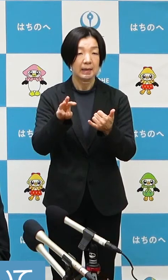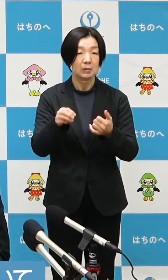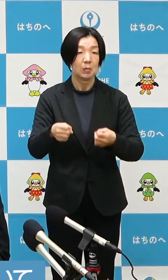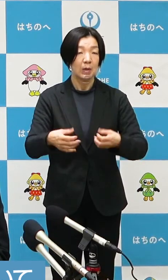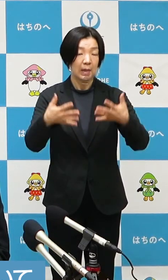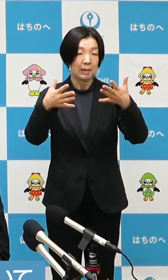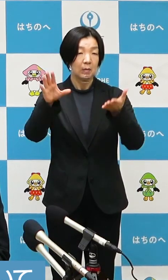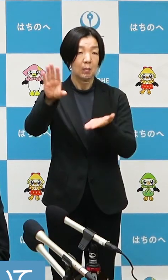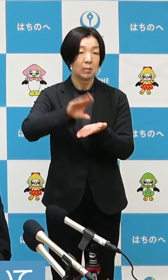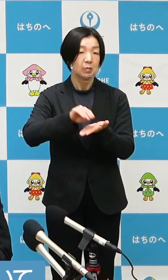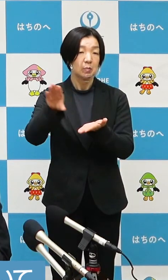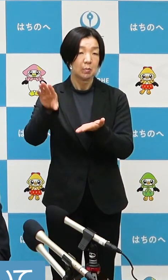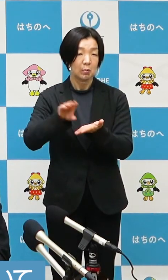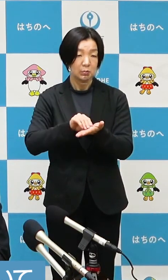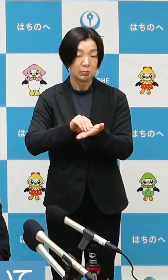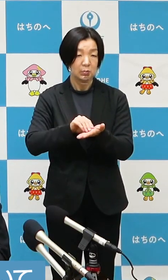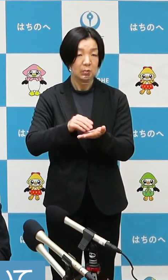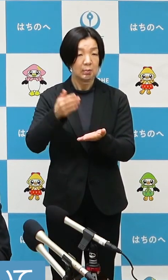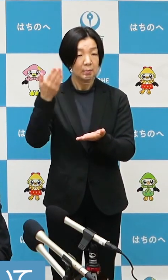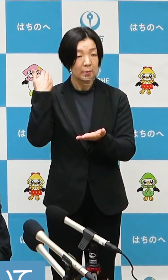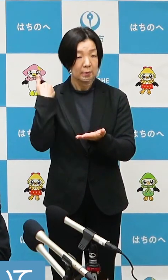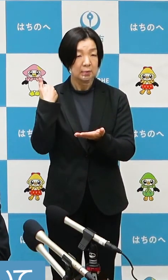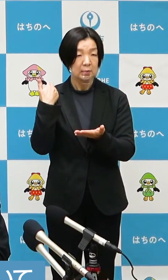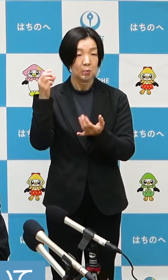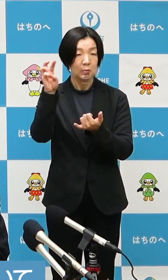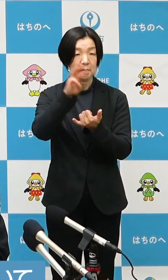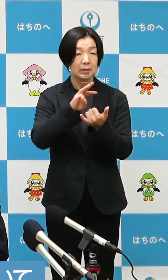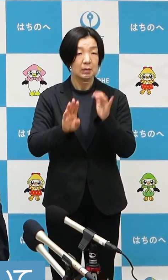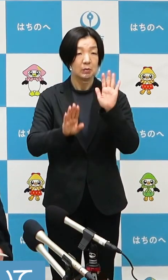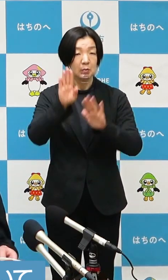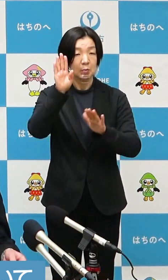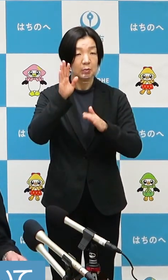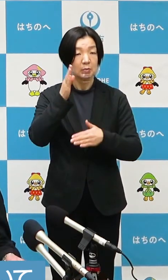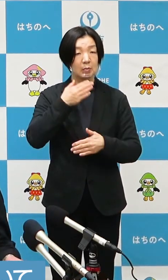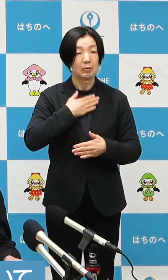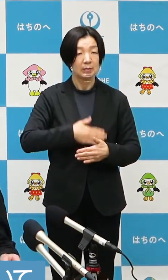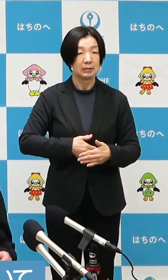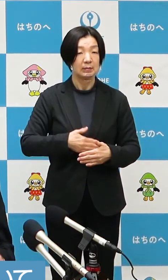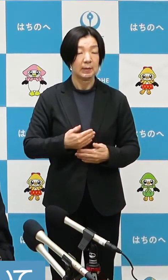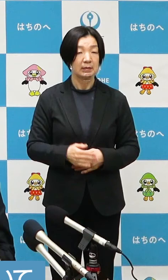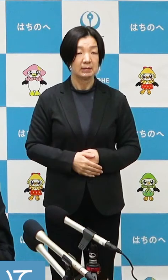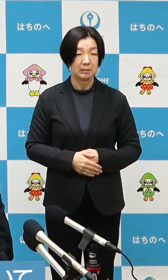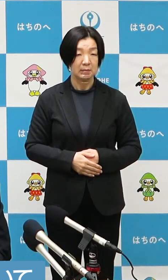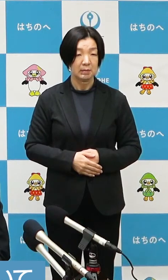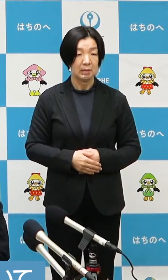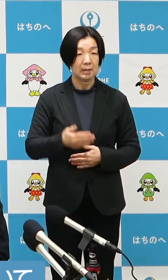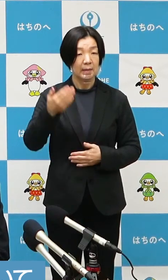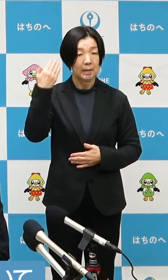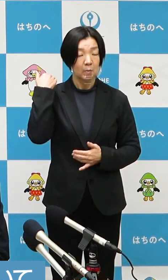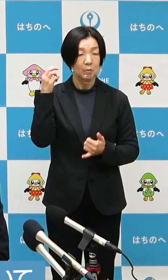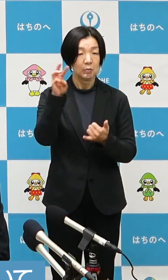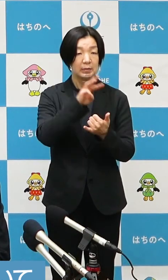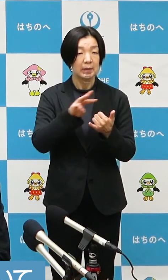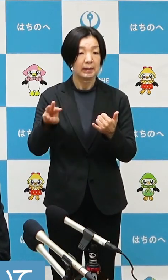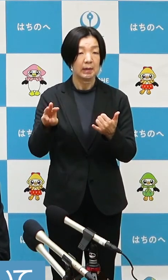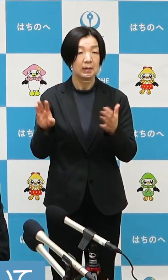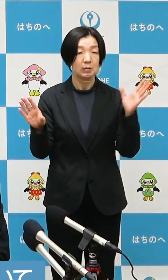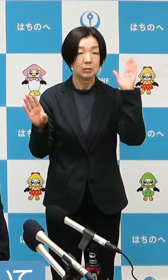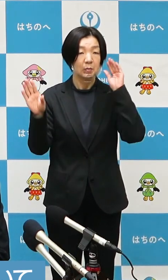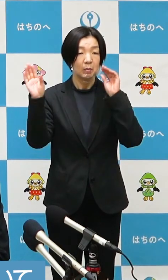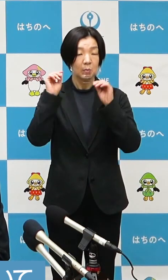収め当時の災害の様子を知ることができます過去の災害の情報